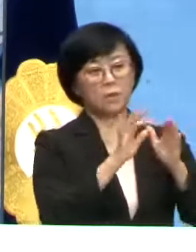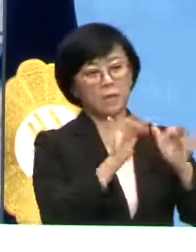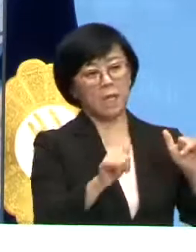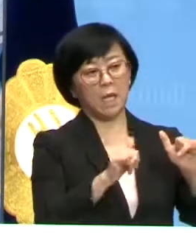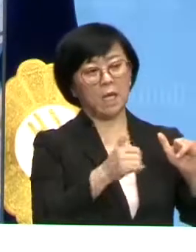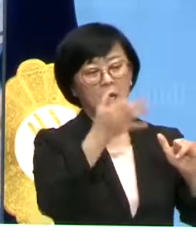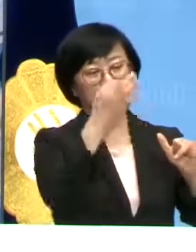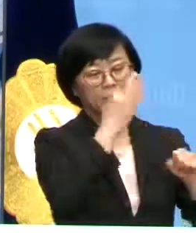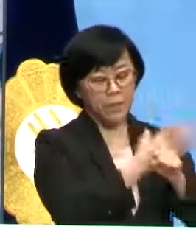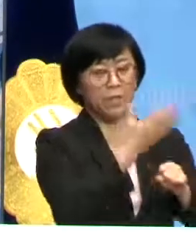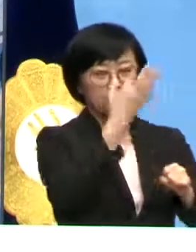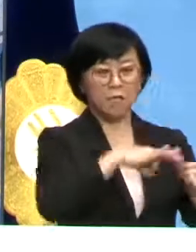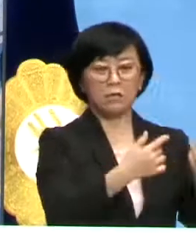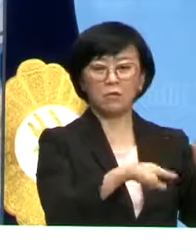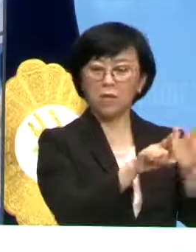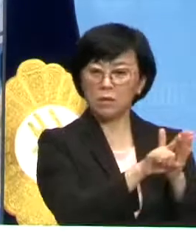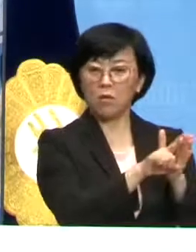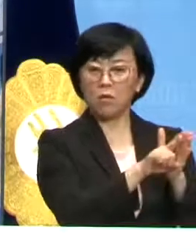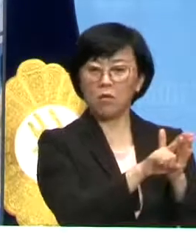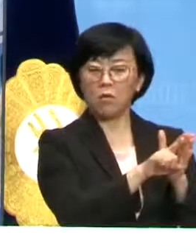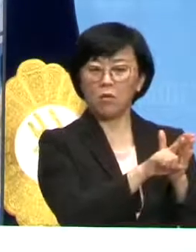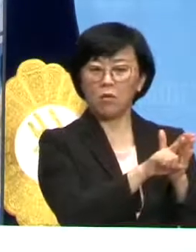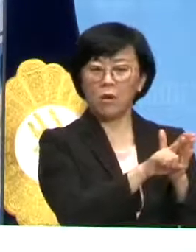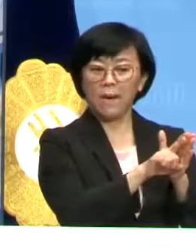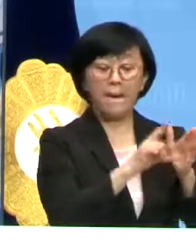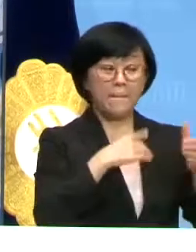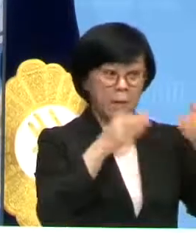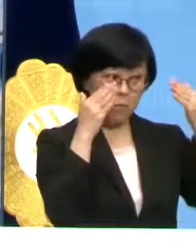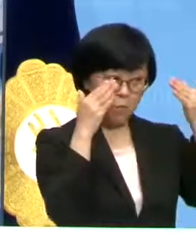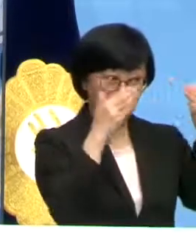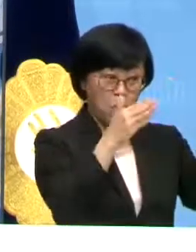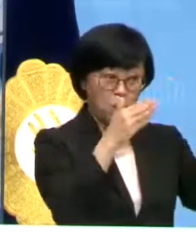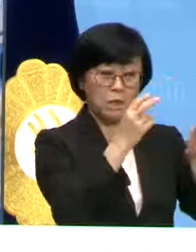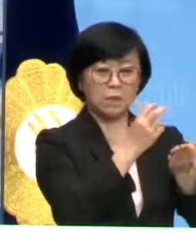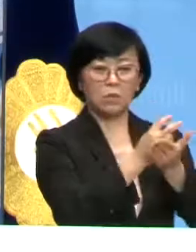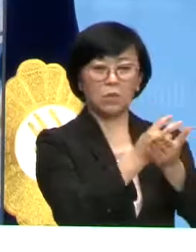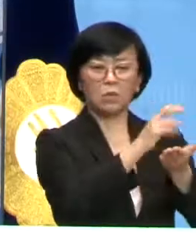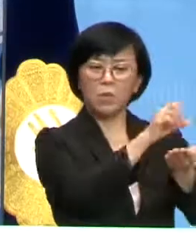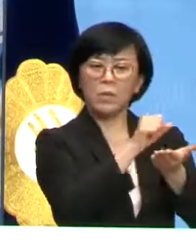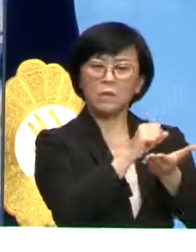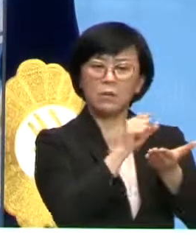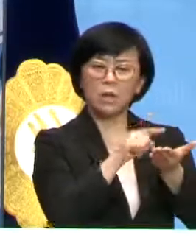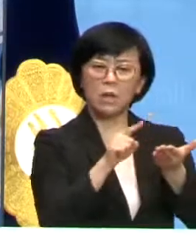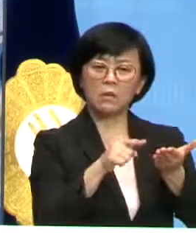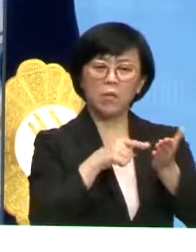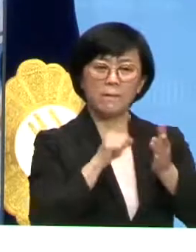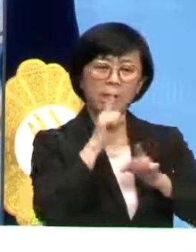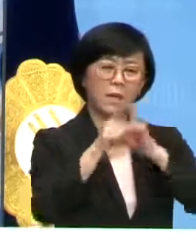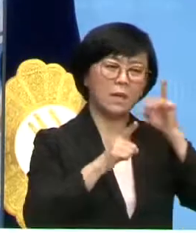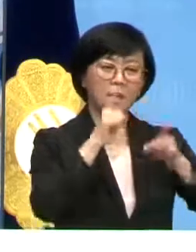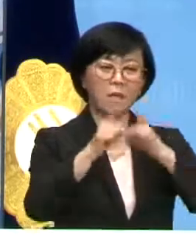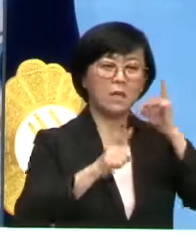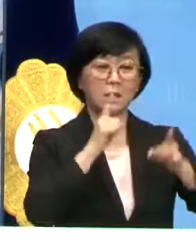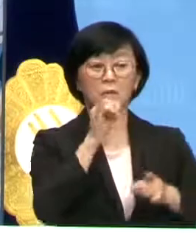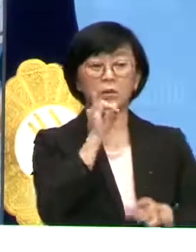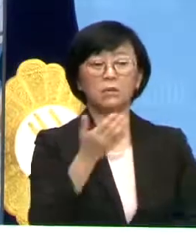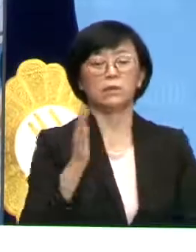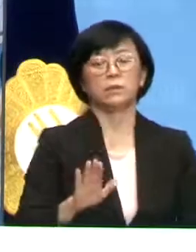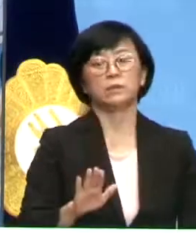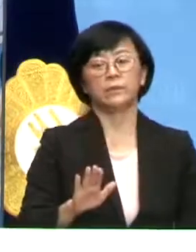오직 소비자 소비자 만 바라보고 이 제도를 도입하자 고주 창을 해 왔 맞습니다만